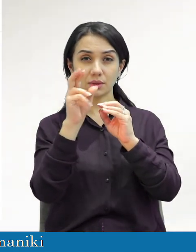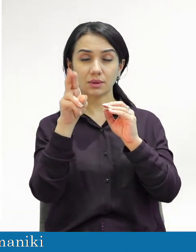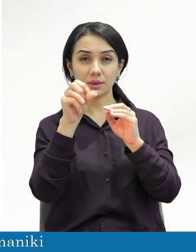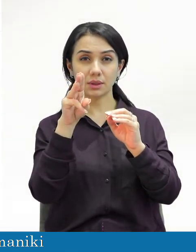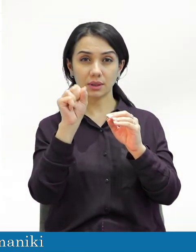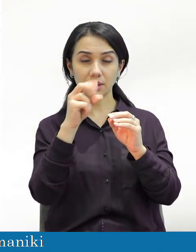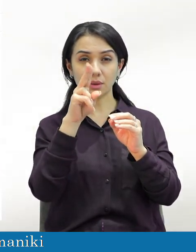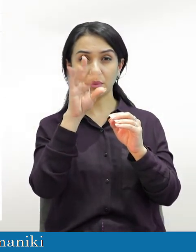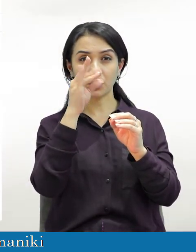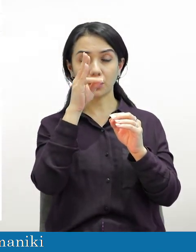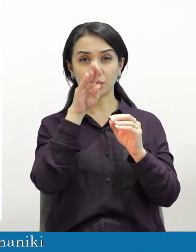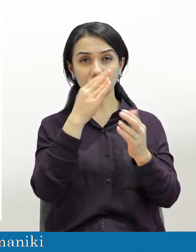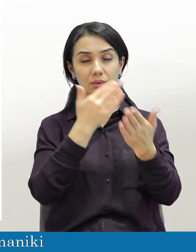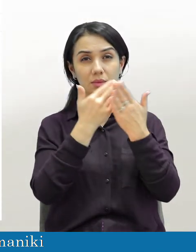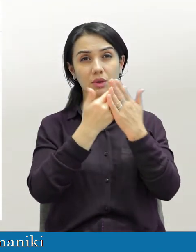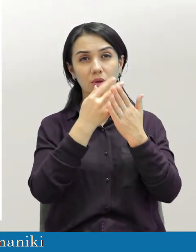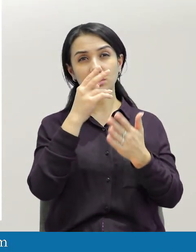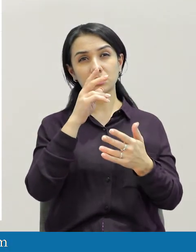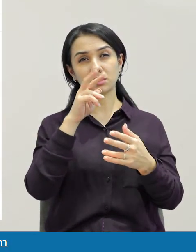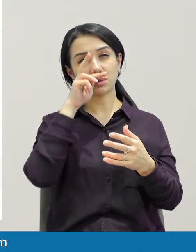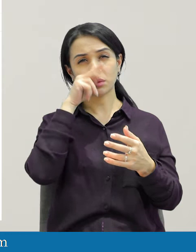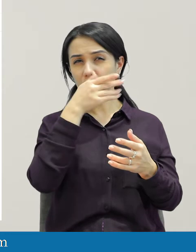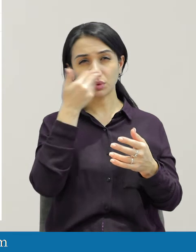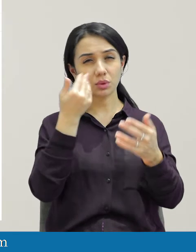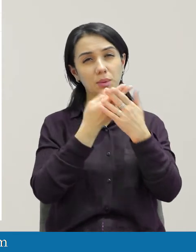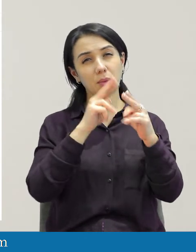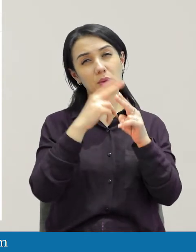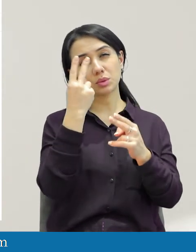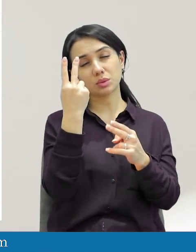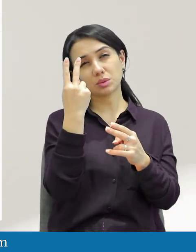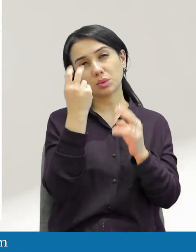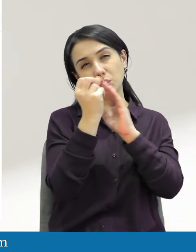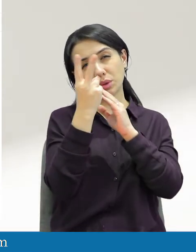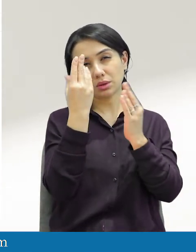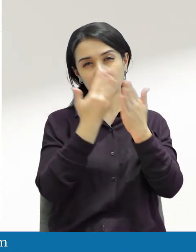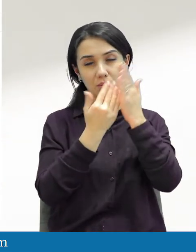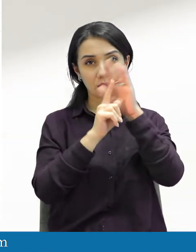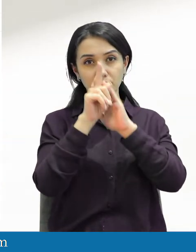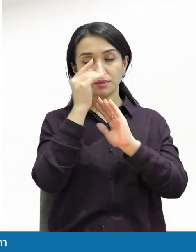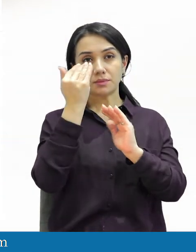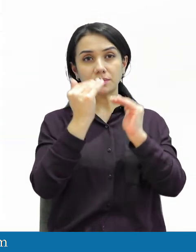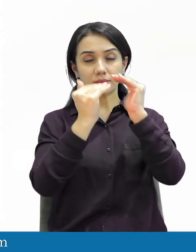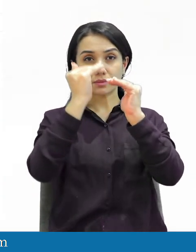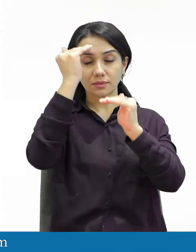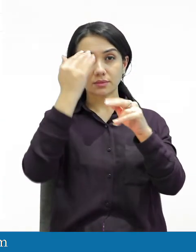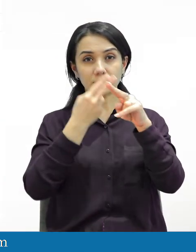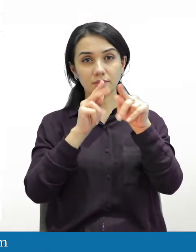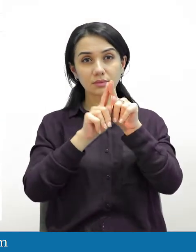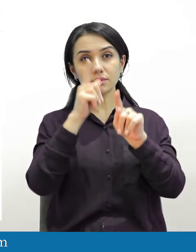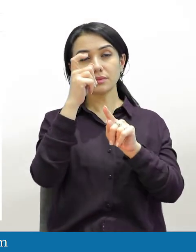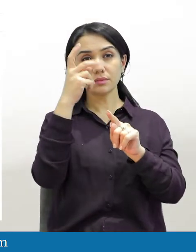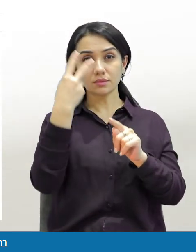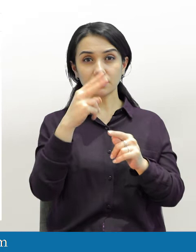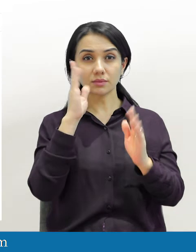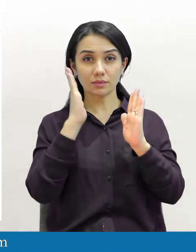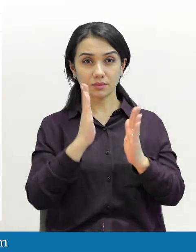bor. Data range start 0 dan boshlanadi. Mana 12 dan boshlansin. Data range'imni ko'tarilishi masalan